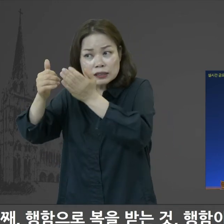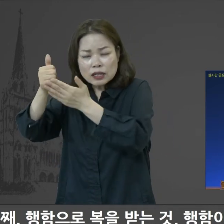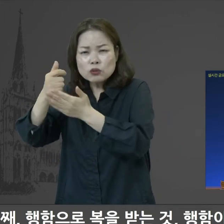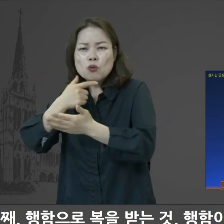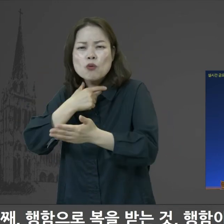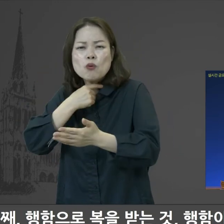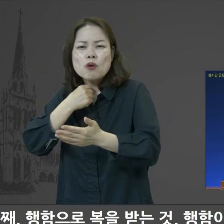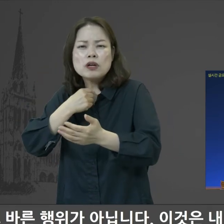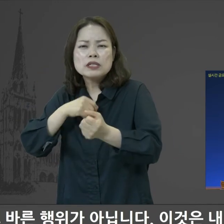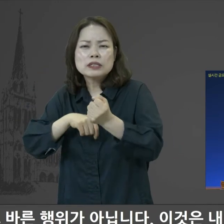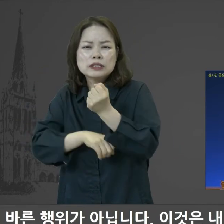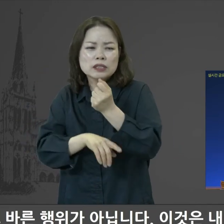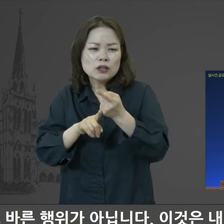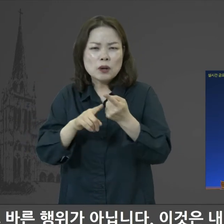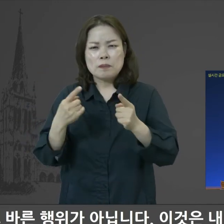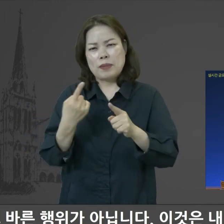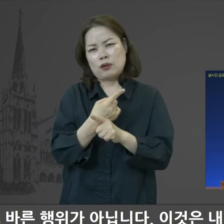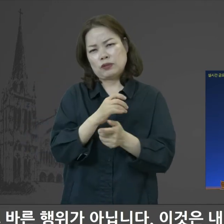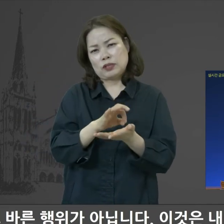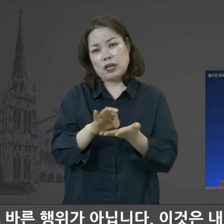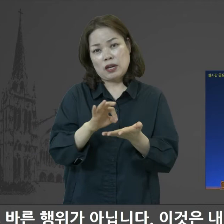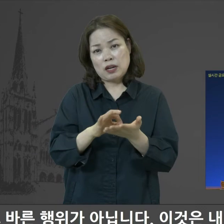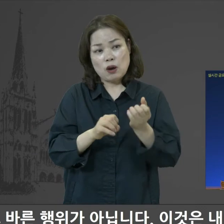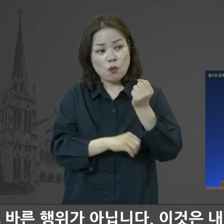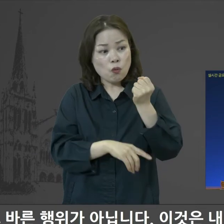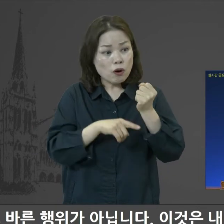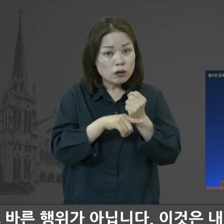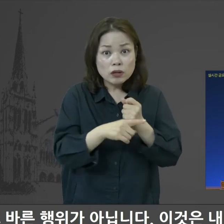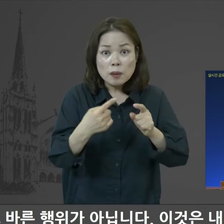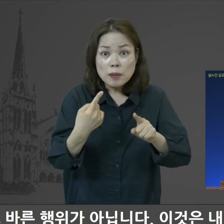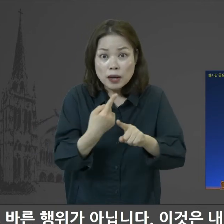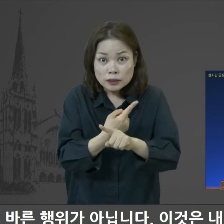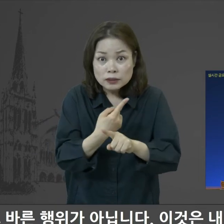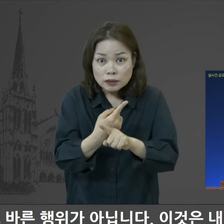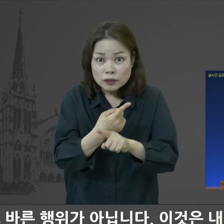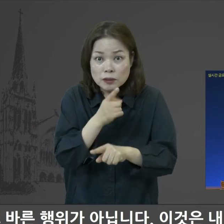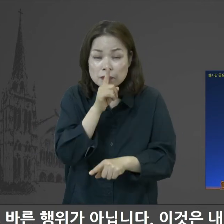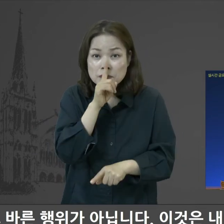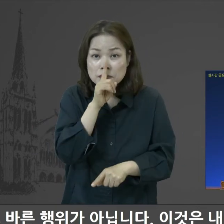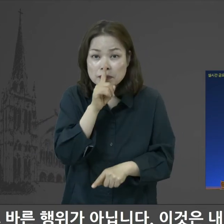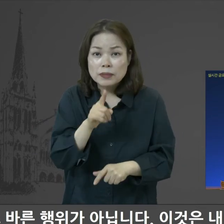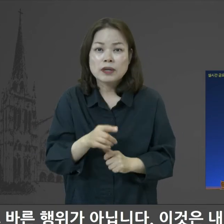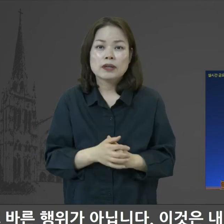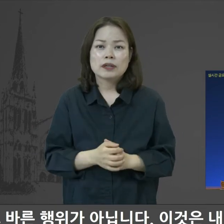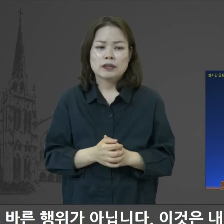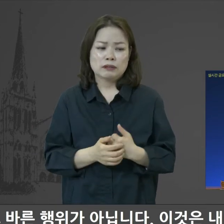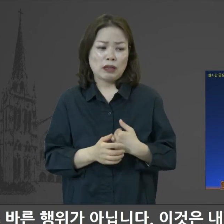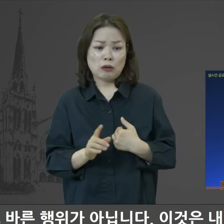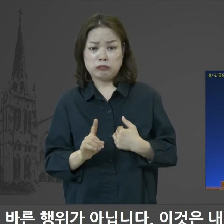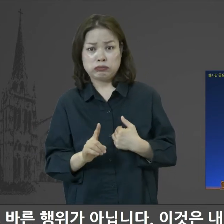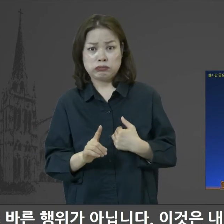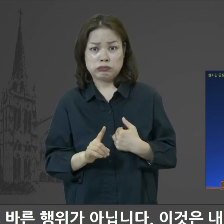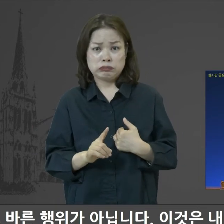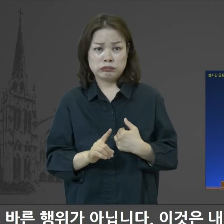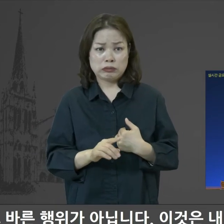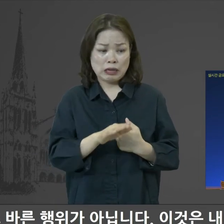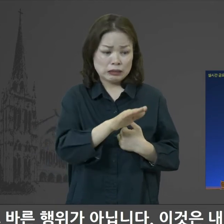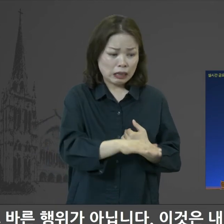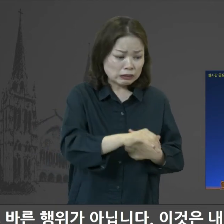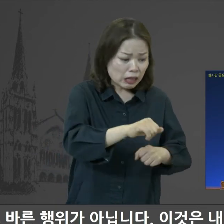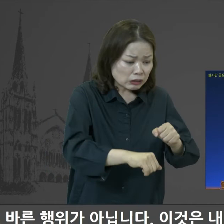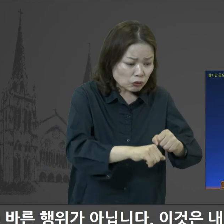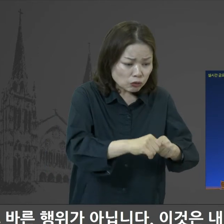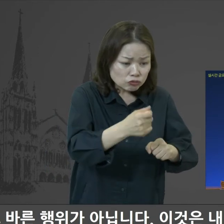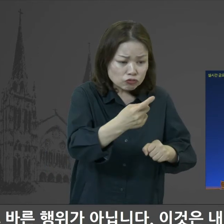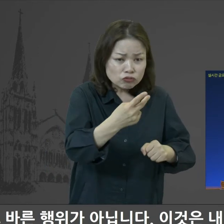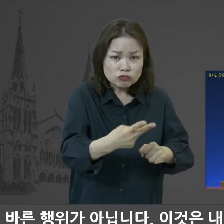원하는 원리로 바꿔서 행하는 겁니다. 원리가 바뀌는 것을 여기서 말하는 것이지, 내가 어떤 낮게 행동 한두